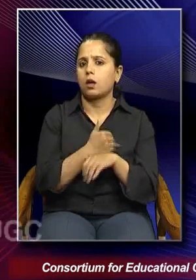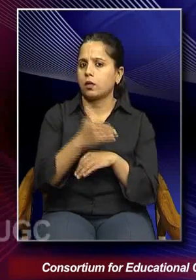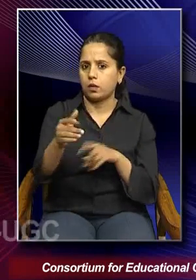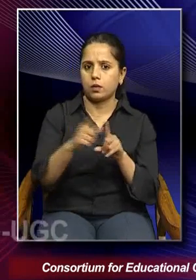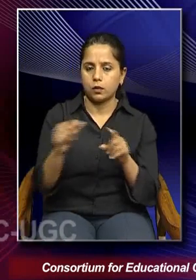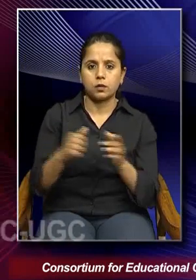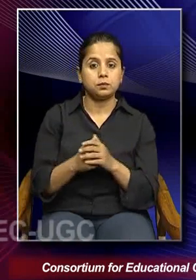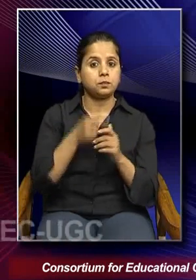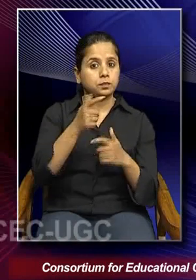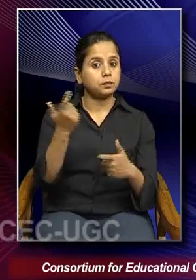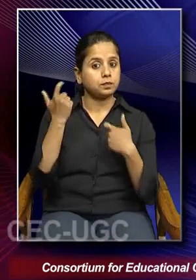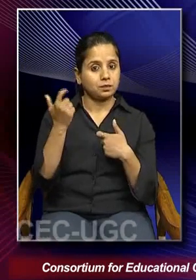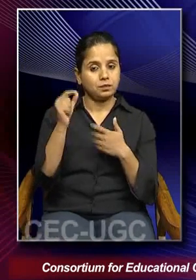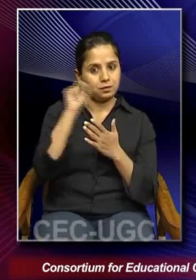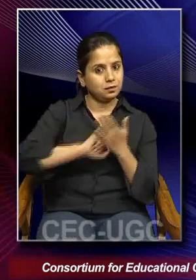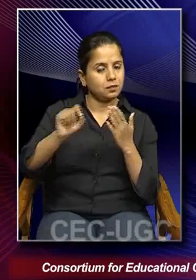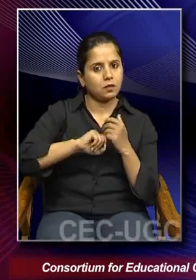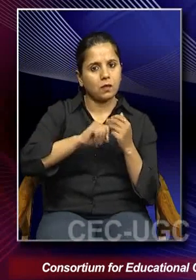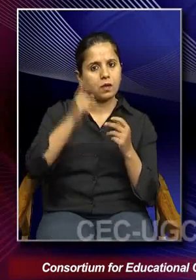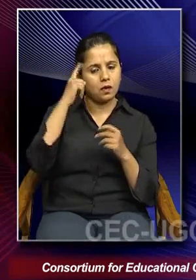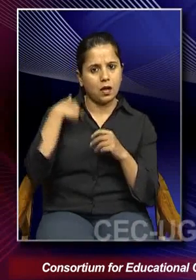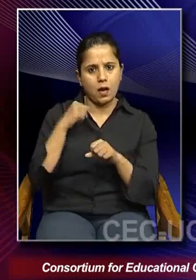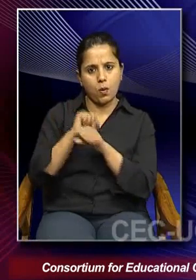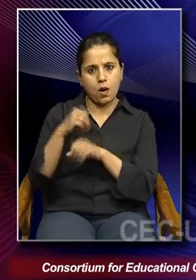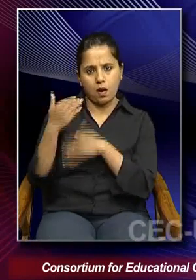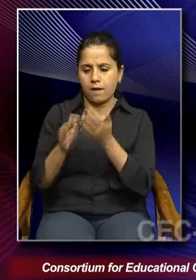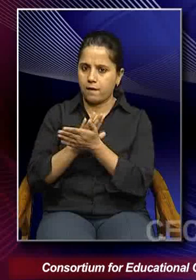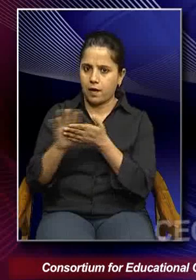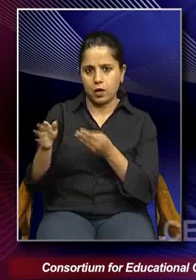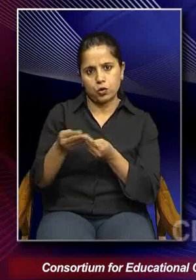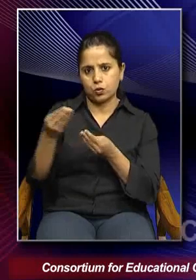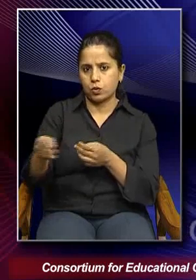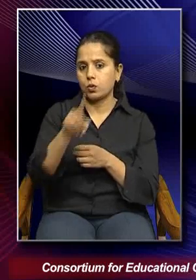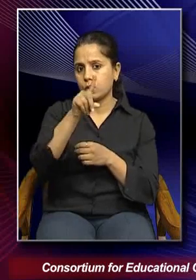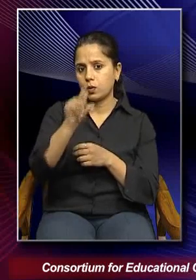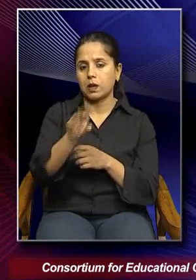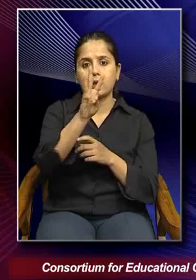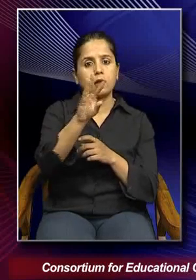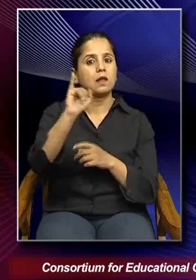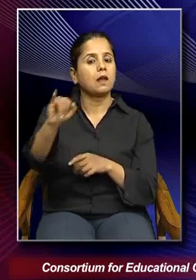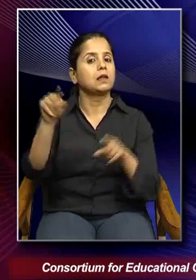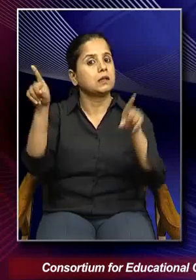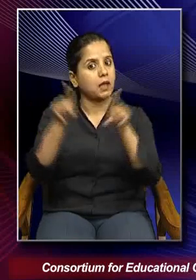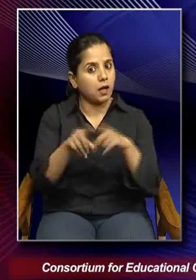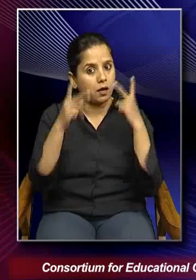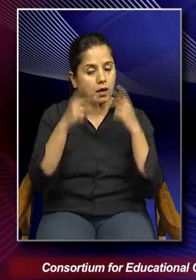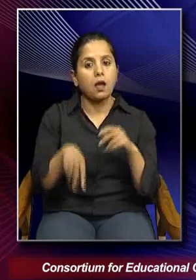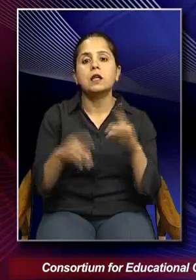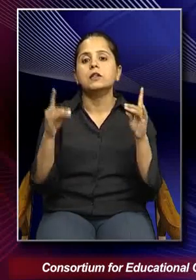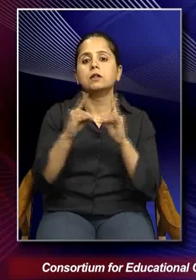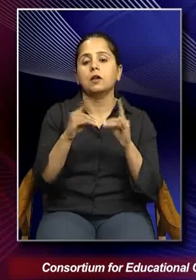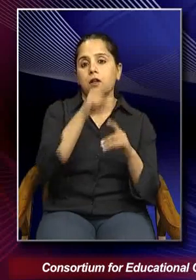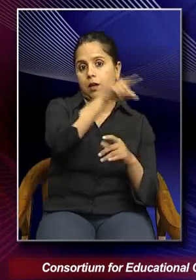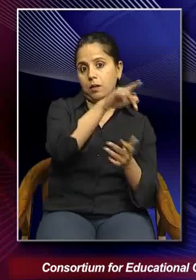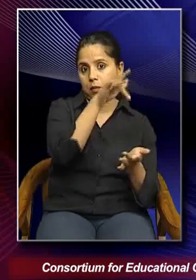सैनिक पत्र में संपादन कार्य करते हुए 1936 में आगरा से